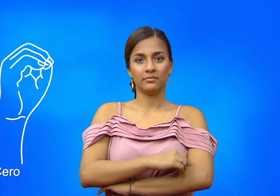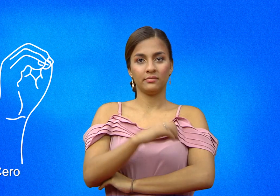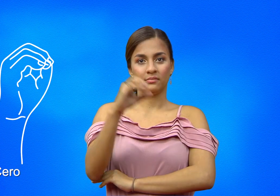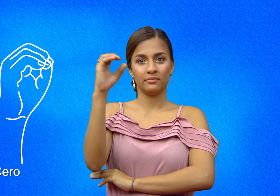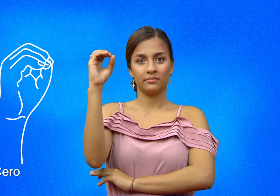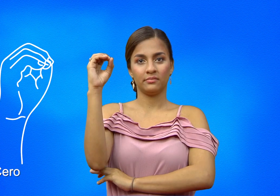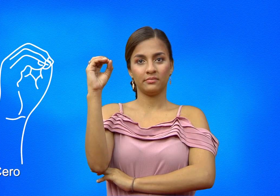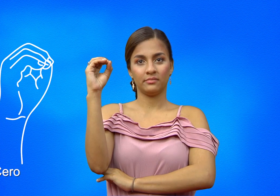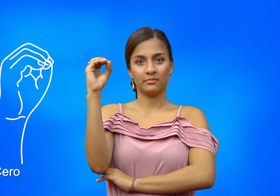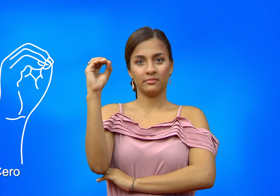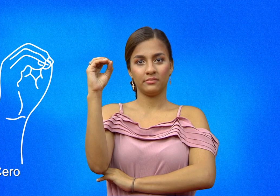0